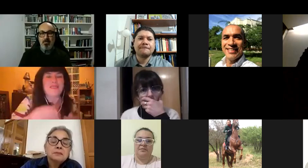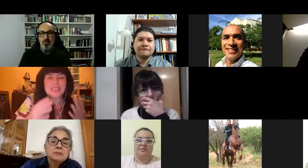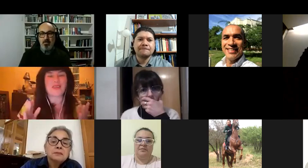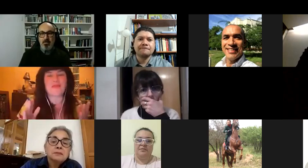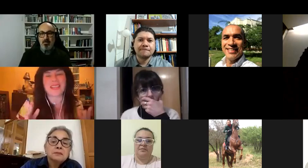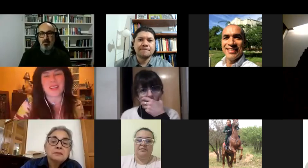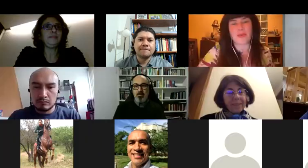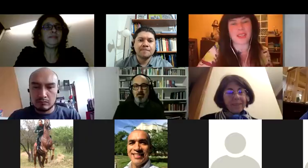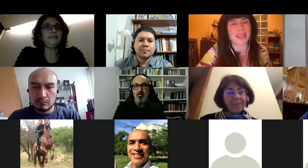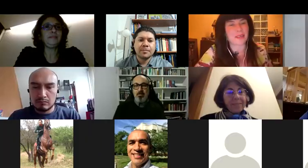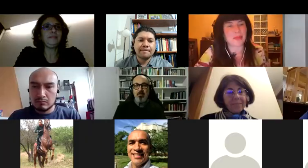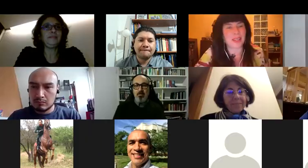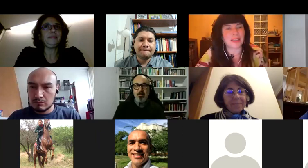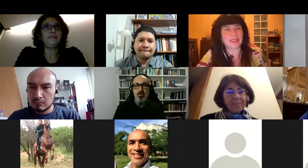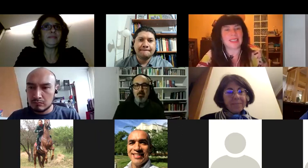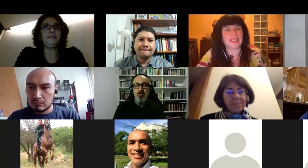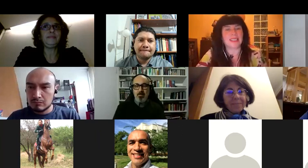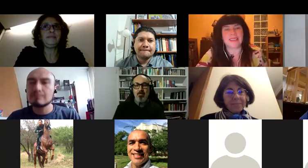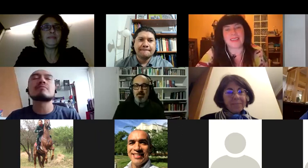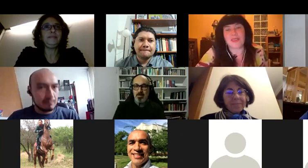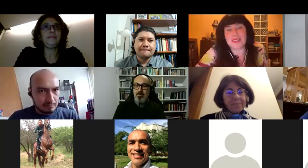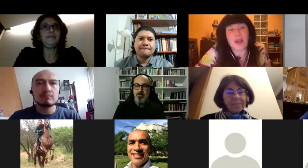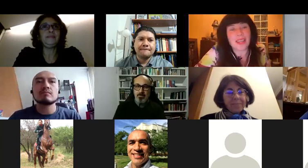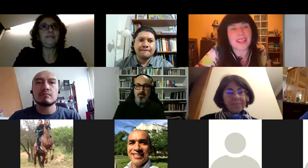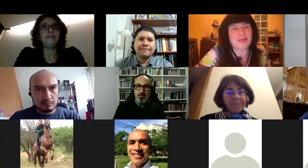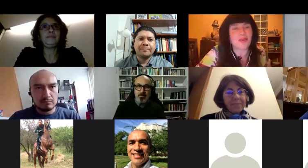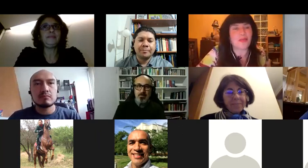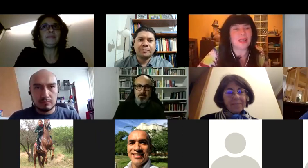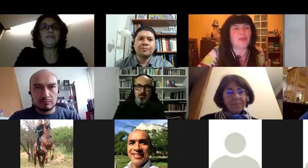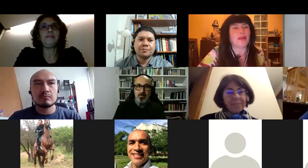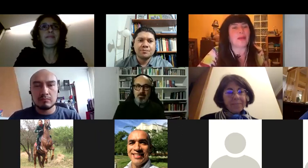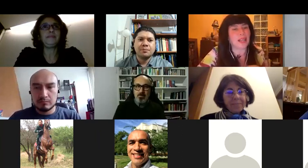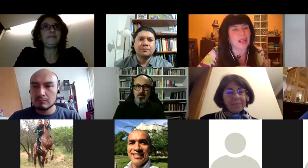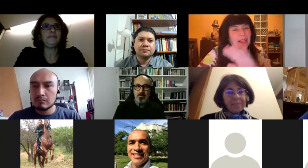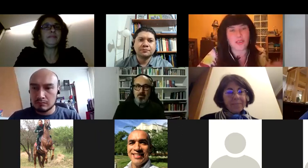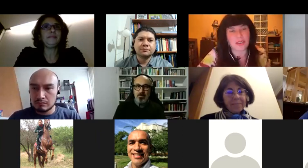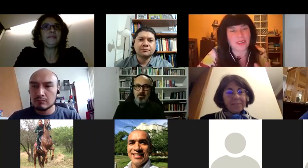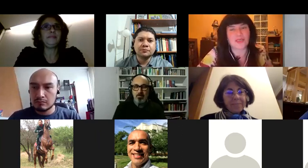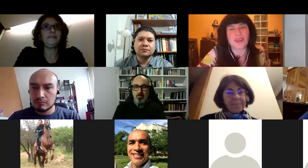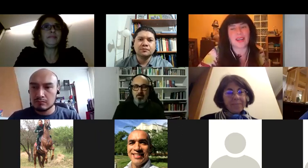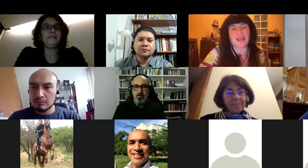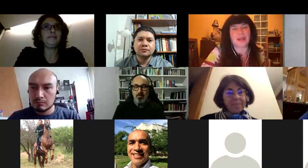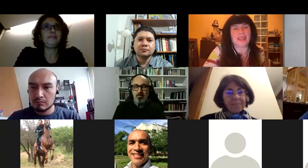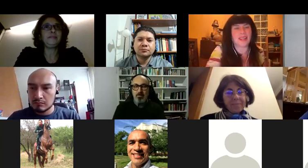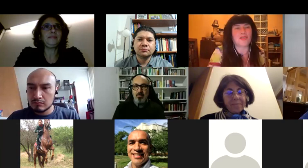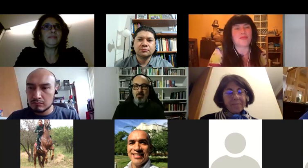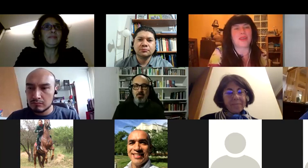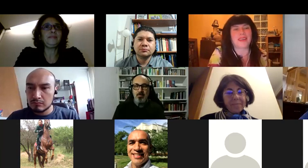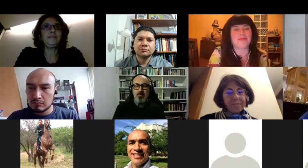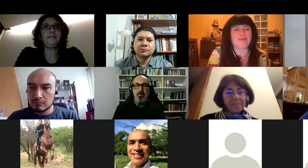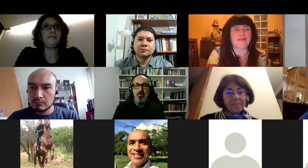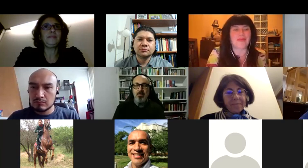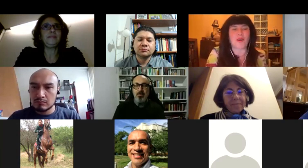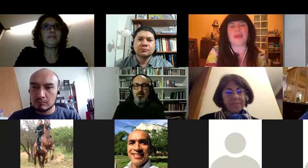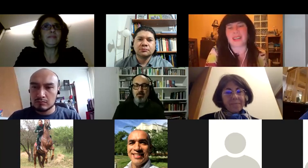una reflexión metalingüística también, ¿cierto? Que si no hay descripción, por ejemplo, gramatical, en esto referido solo a la gramática, no se